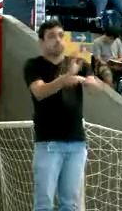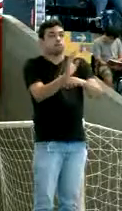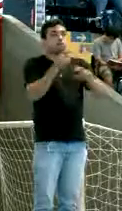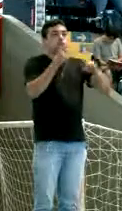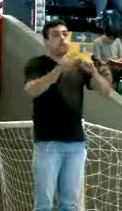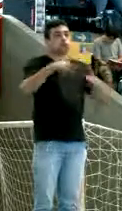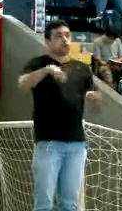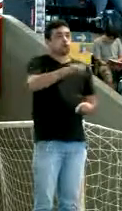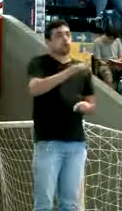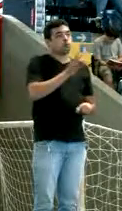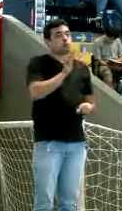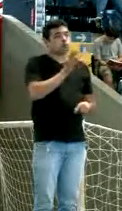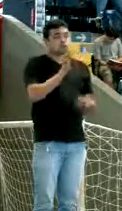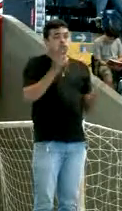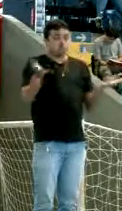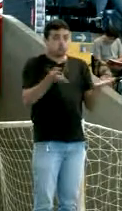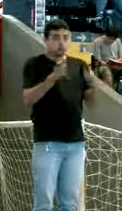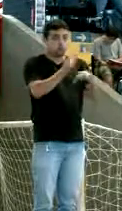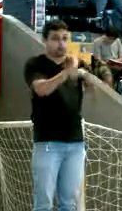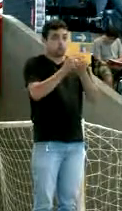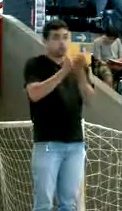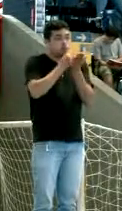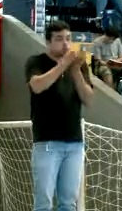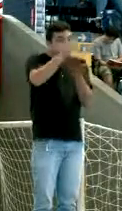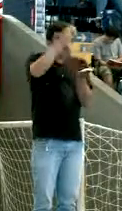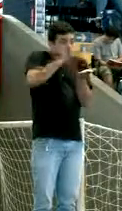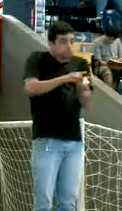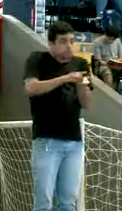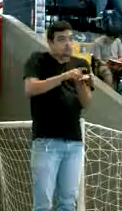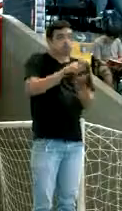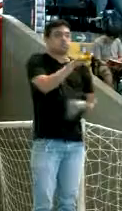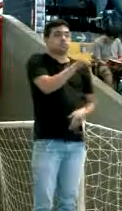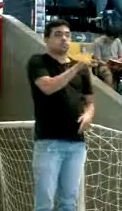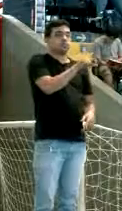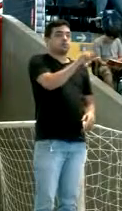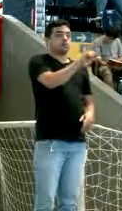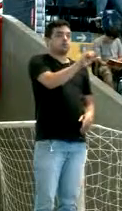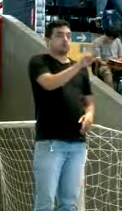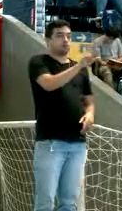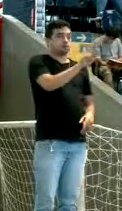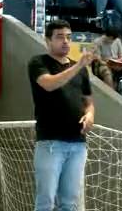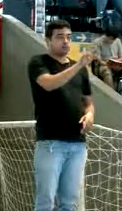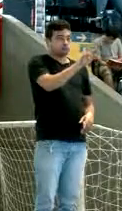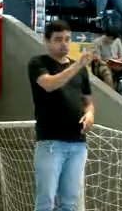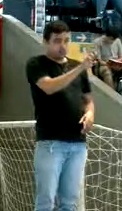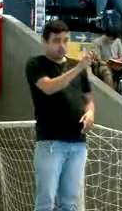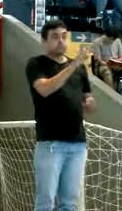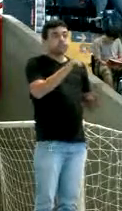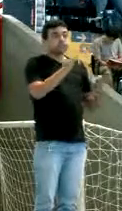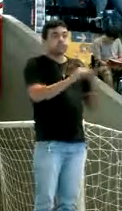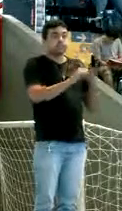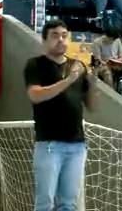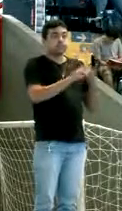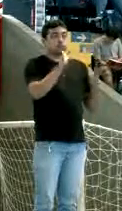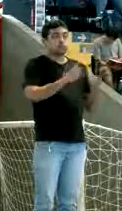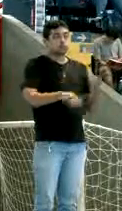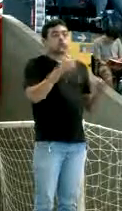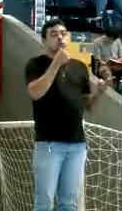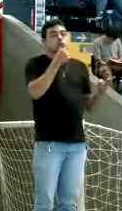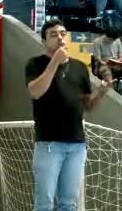nós conhecemos hoje começou de fato com os irmãos Lumière e mais especificamente com